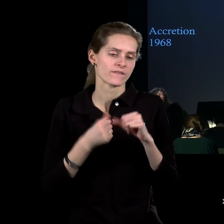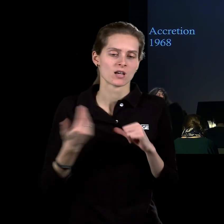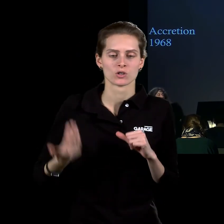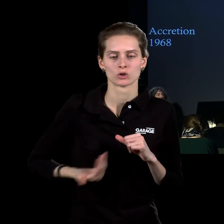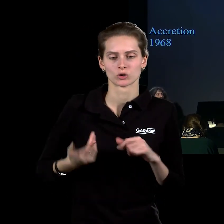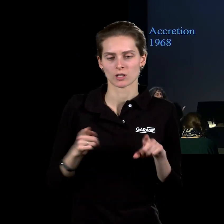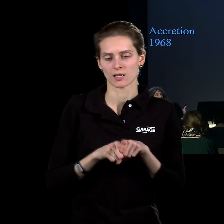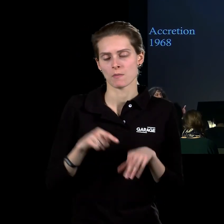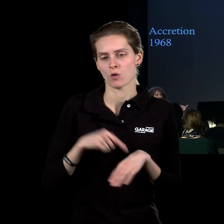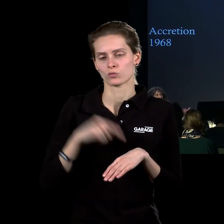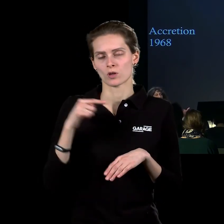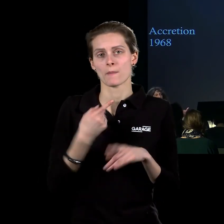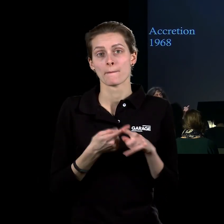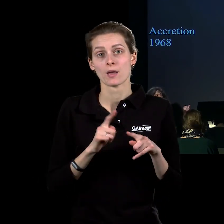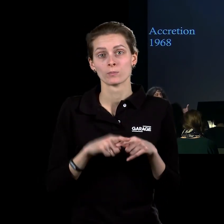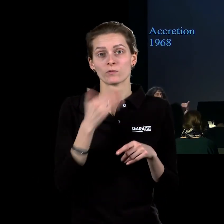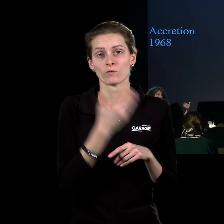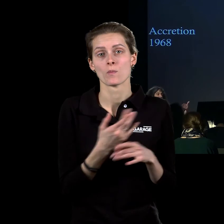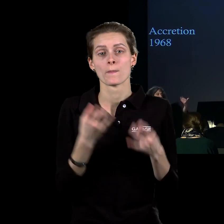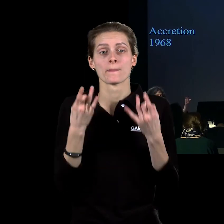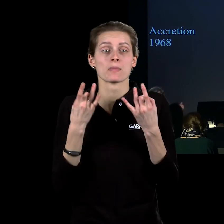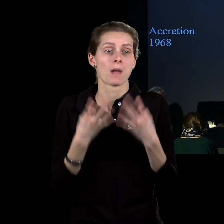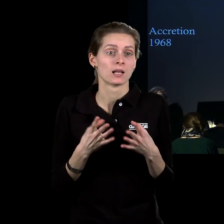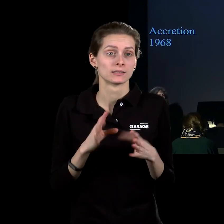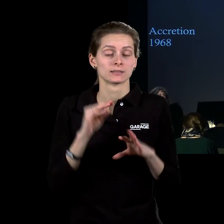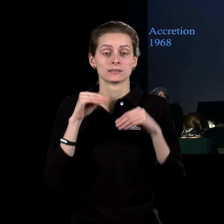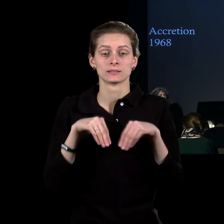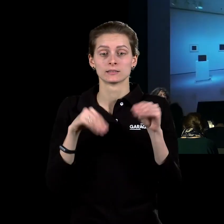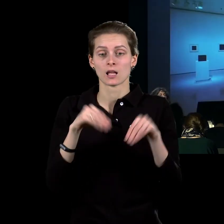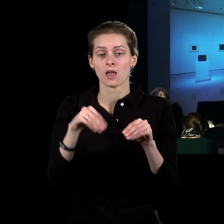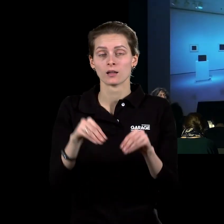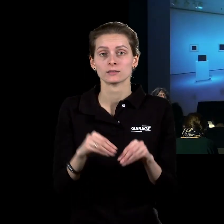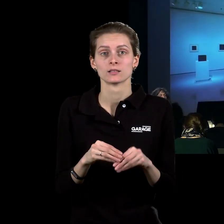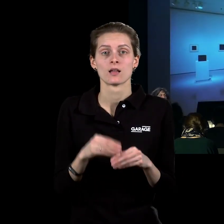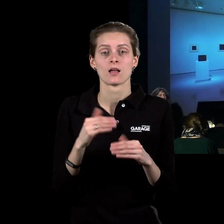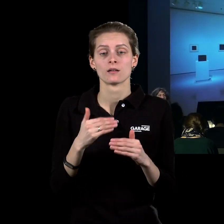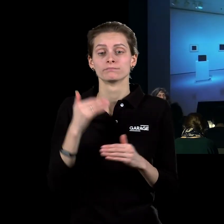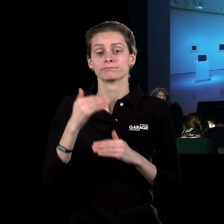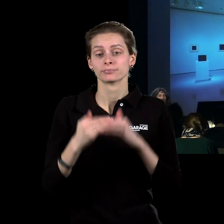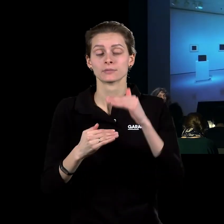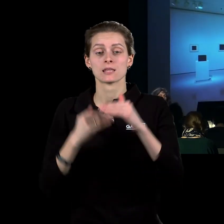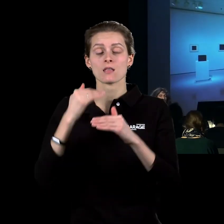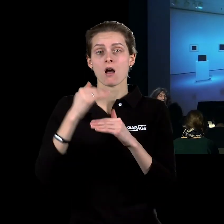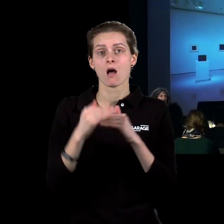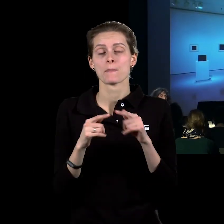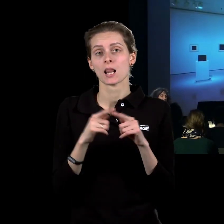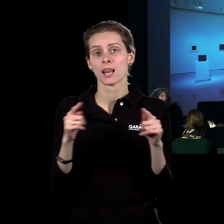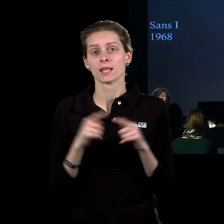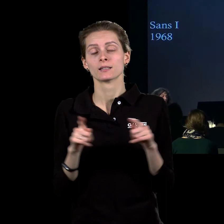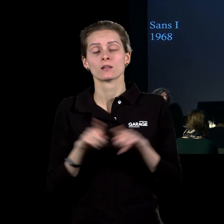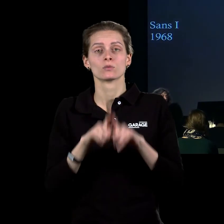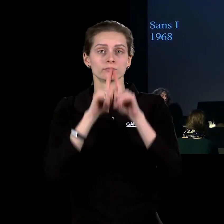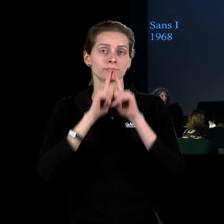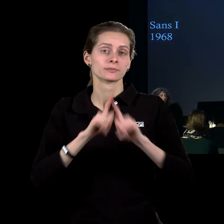ощущением. И поэтому ее минималистские инсталляции, да, такие последовательности линий, тоже оказываются таким странным